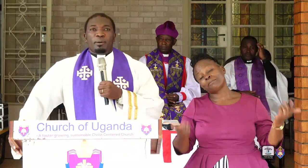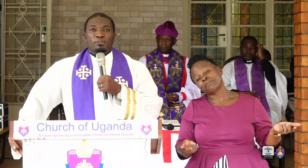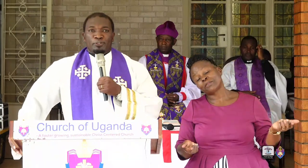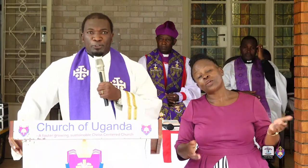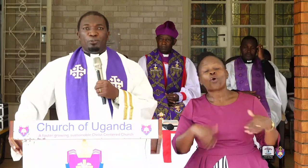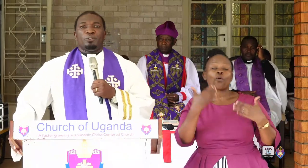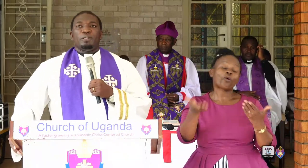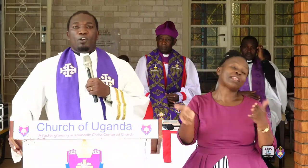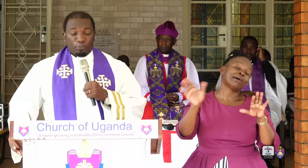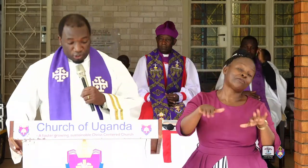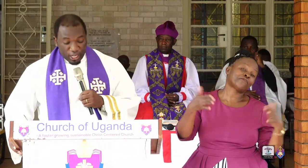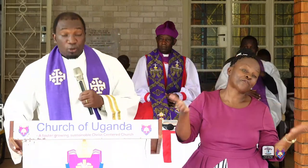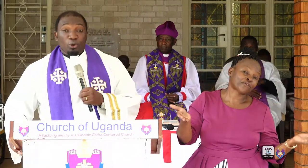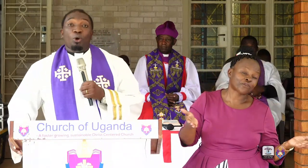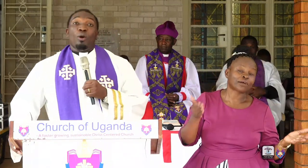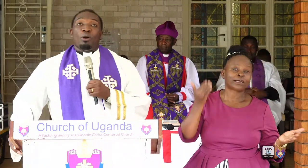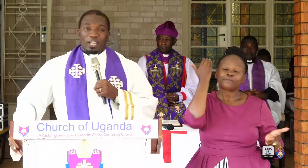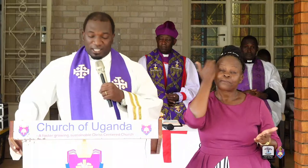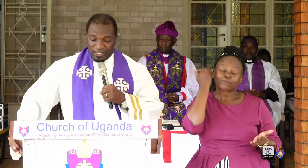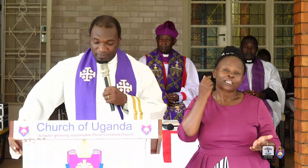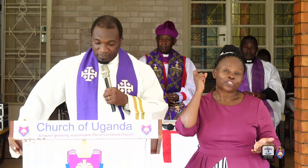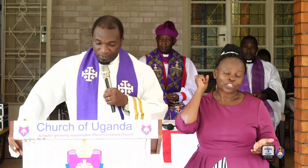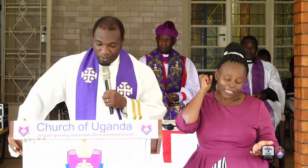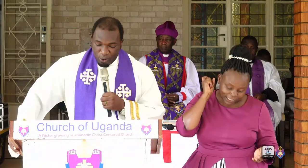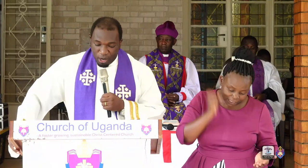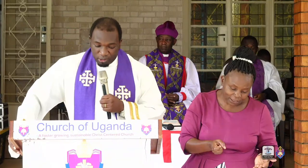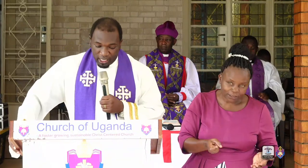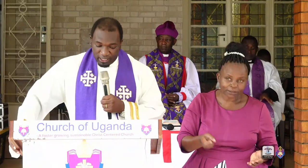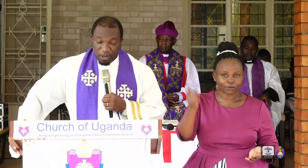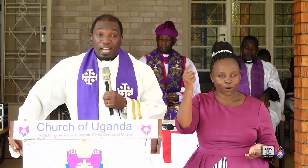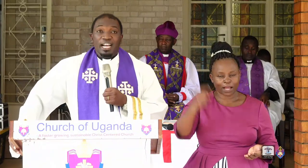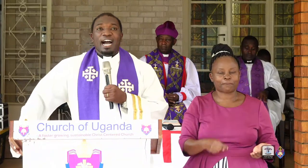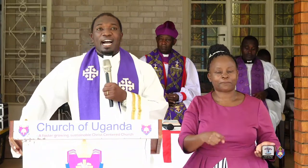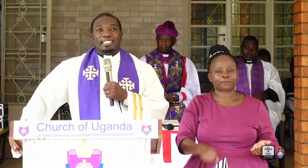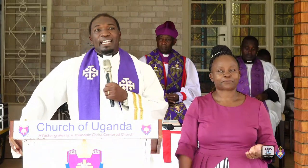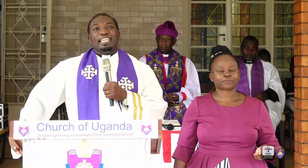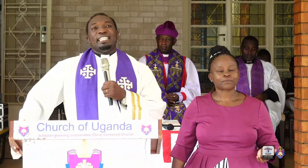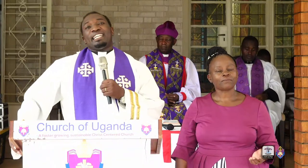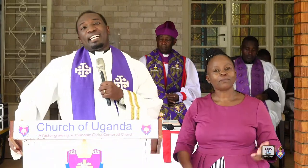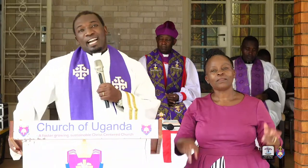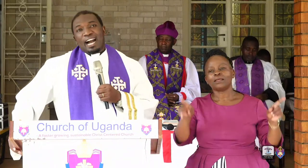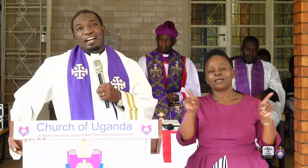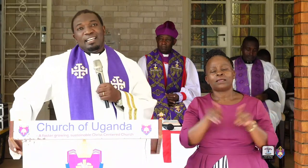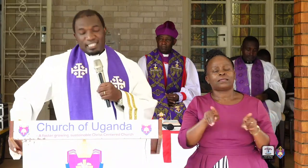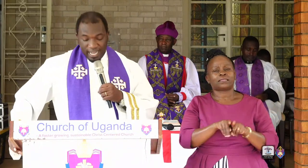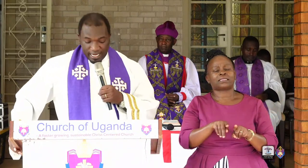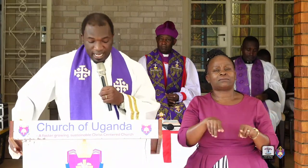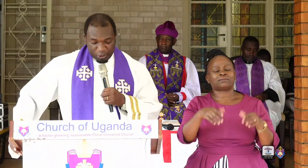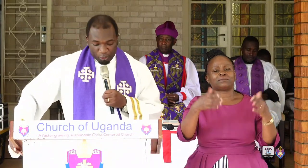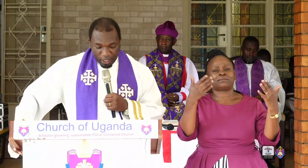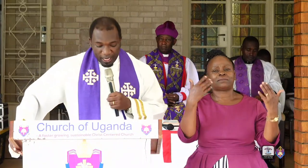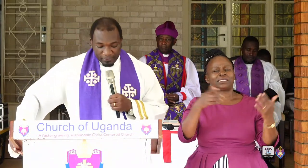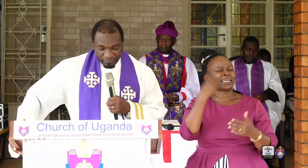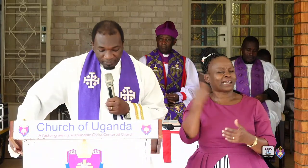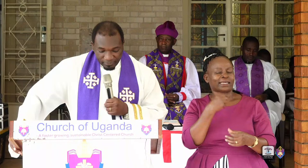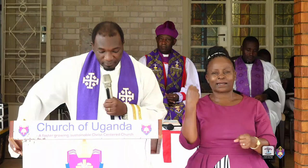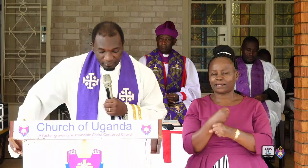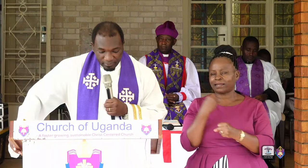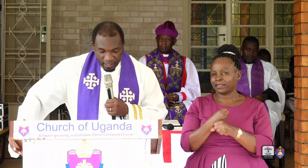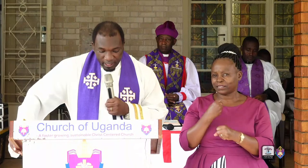oli bamufu, omusango gwo gwakola ki? Gwakusalirwa. Ate yekka y'anaakikola.